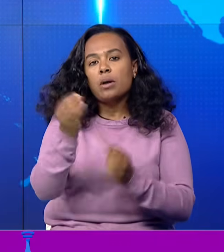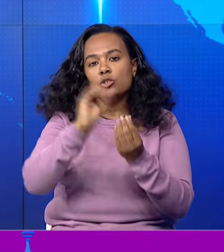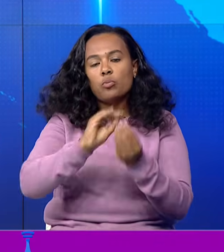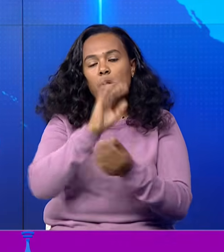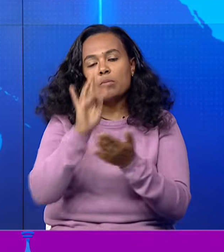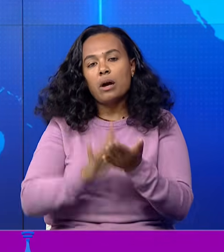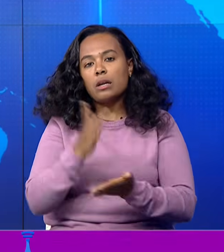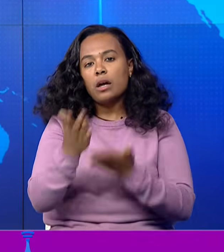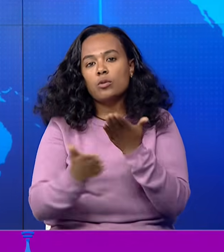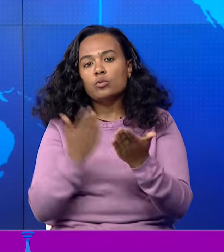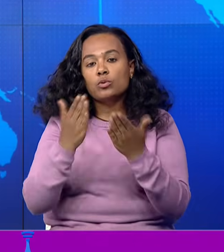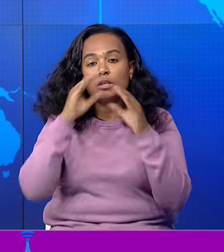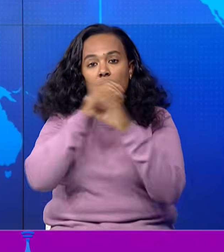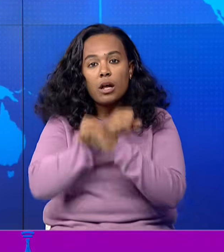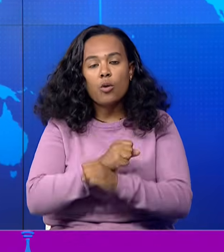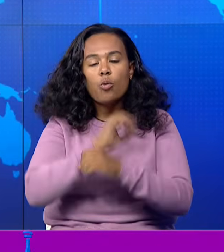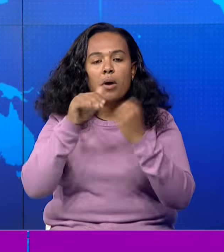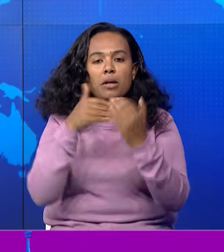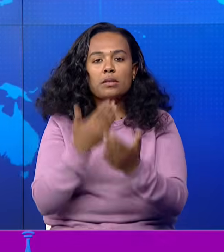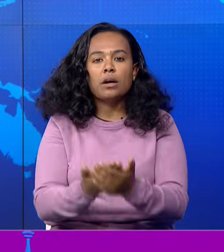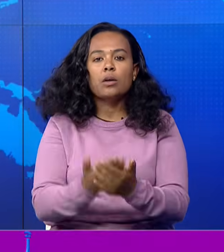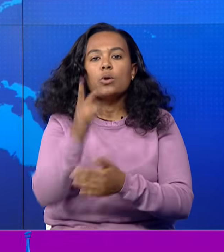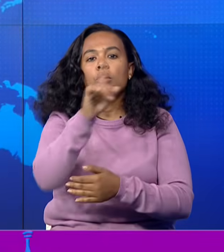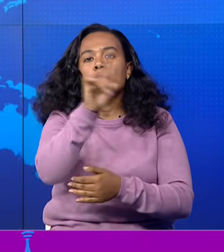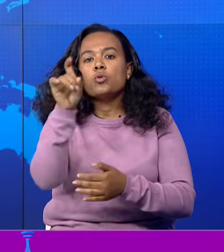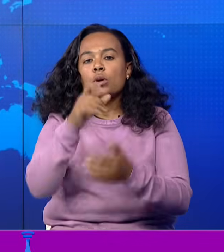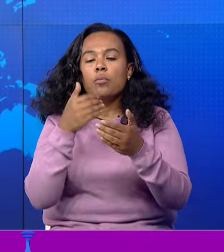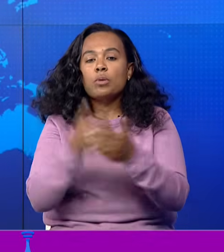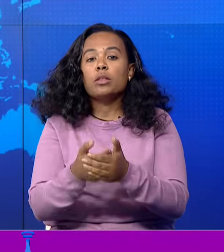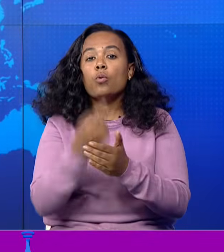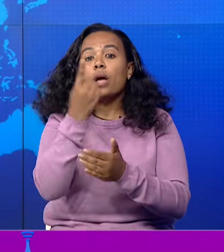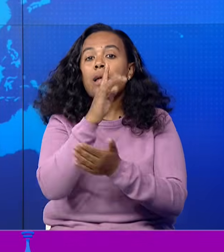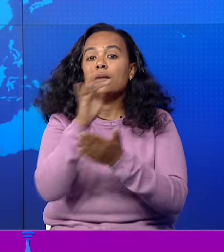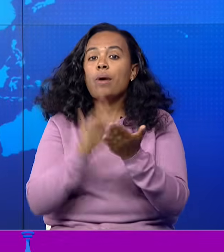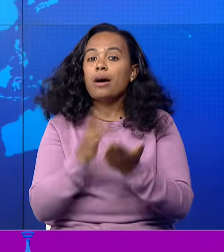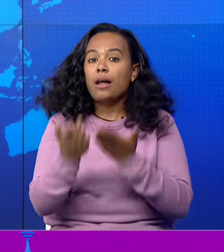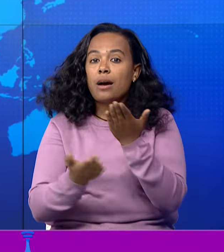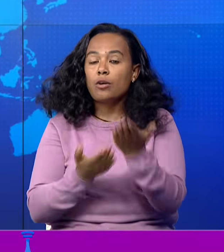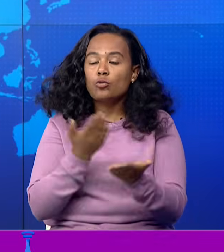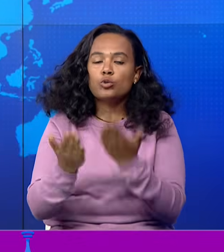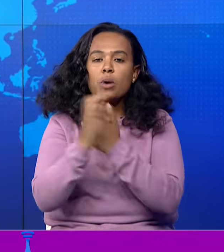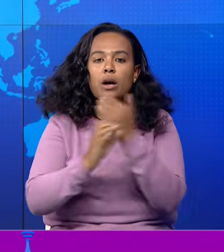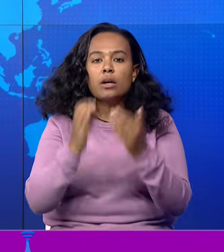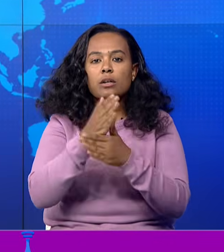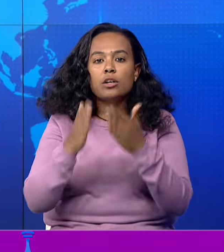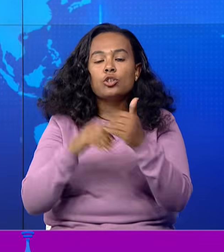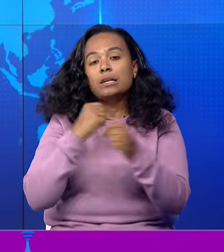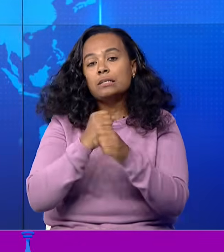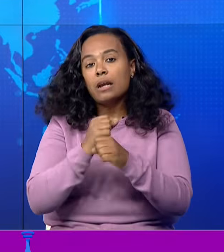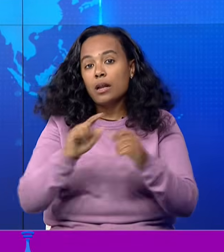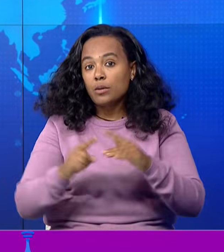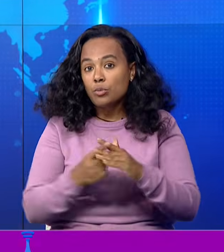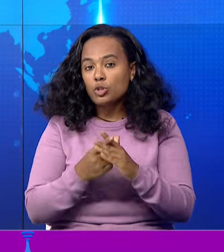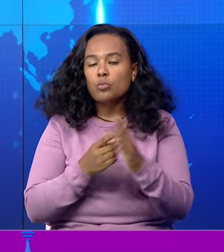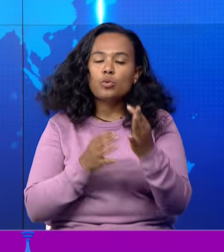ማዕከል አገልግሎቶች ተጠናቀው በአጠቃላይ ወደ 100 የሚጠጉ የአንድ ማዕከል አገልግሎቶች በሀገር ደረጃ ስራ